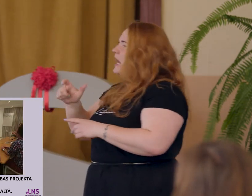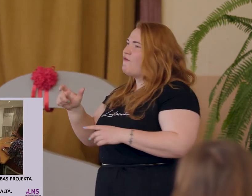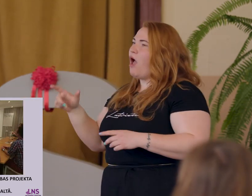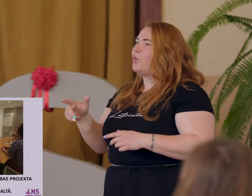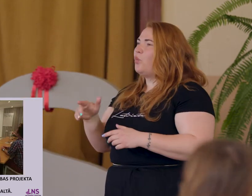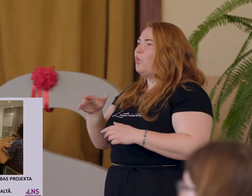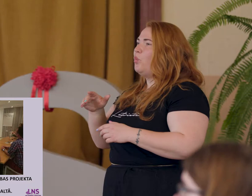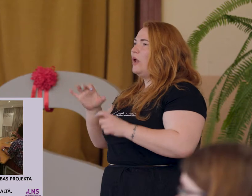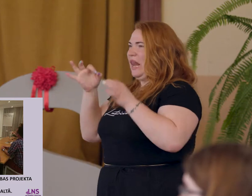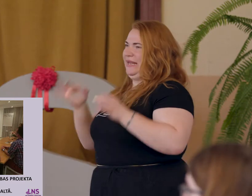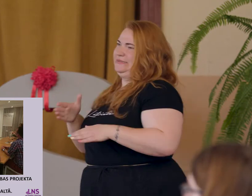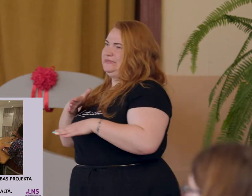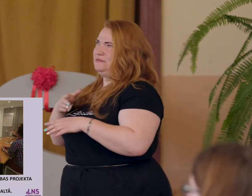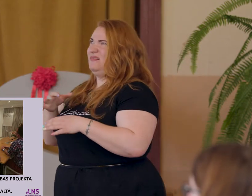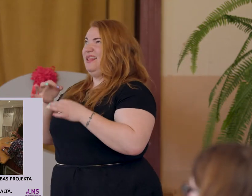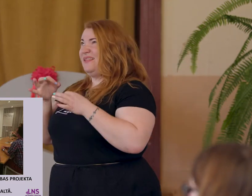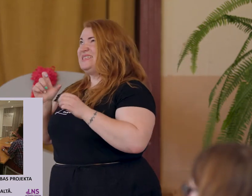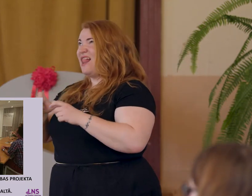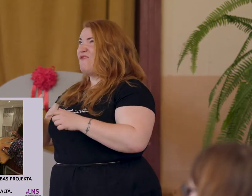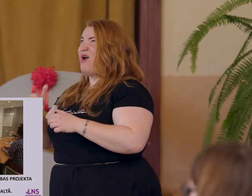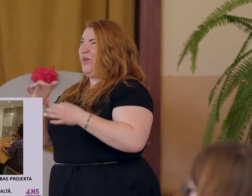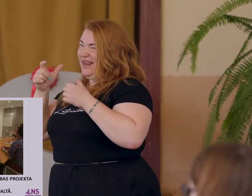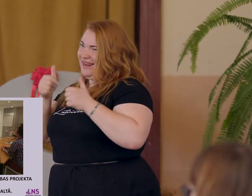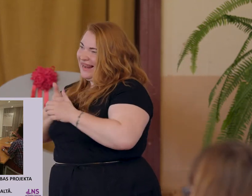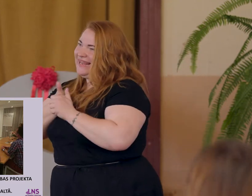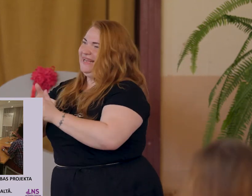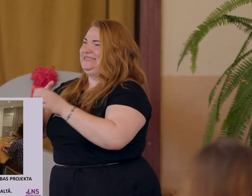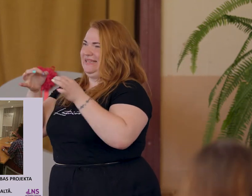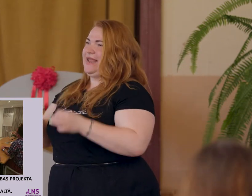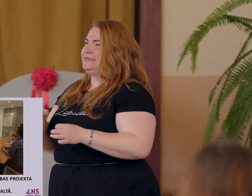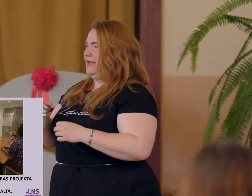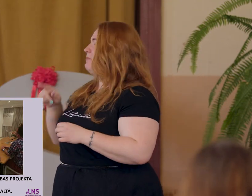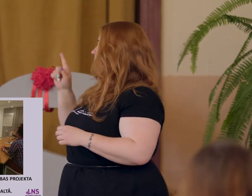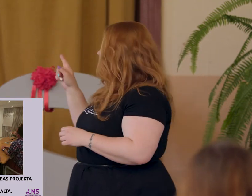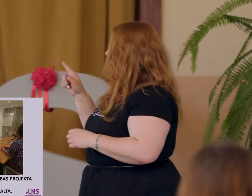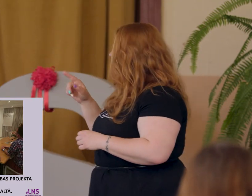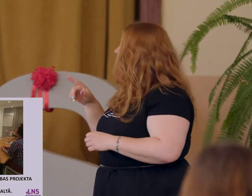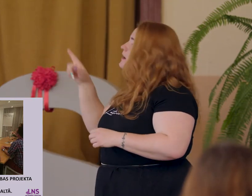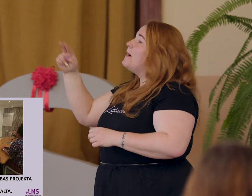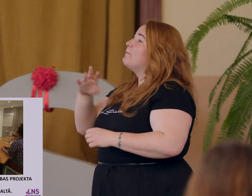Eiropas nedzirdīgo jauniešu projekta Erasmus apmācības līdztiesības, tie ir tā kā apmācības treniņi,